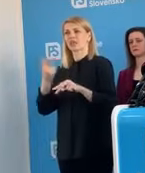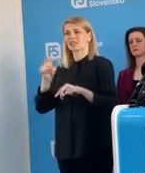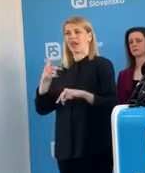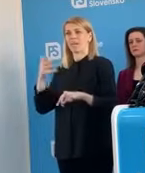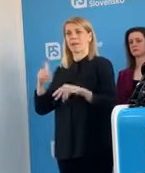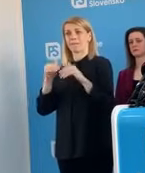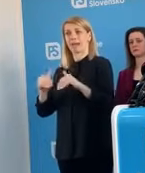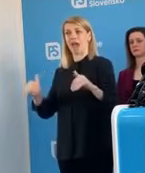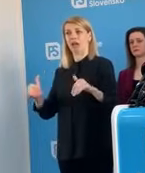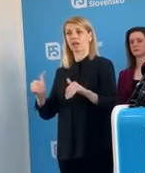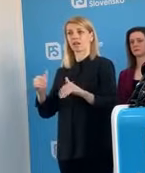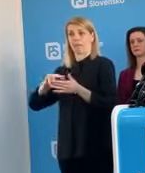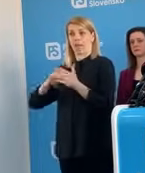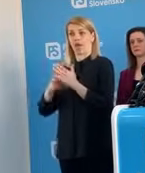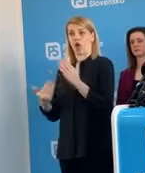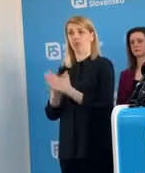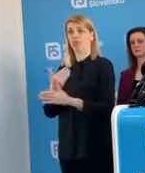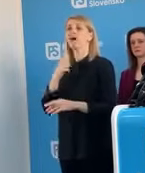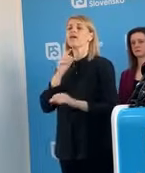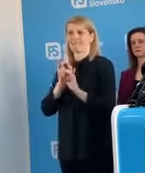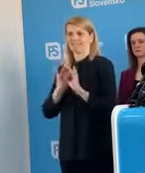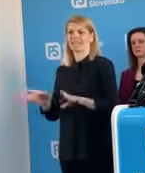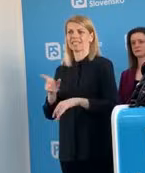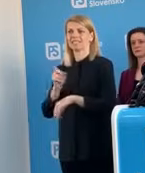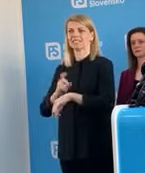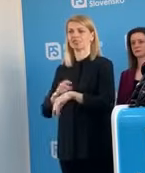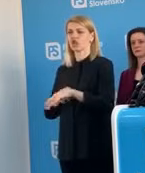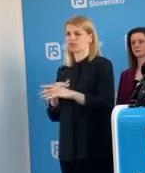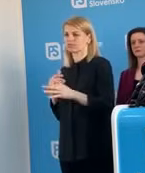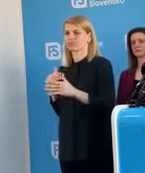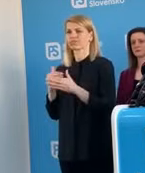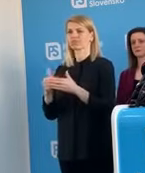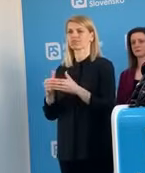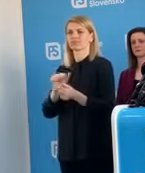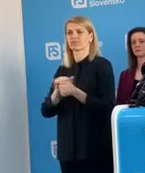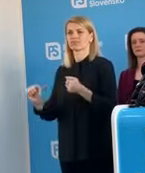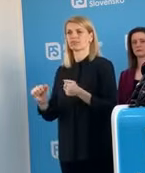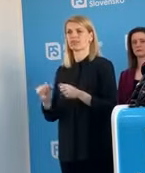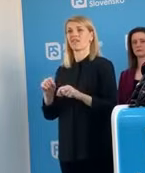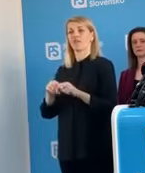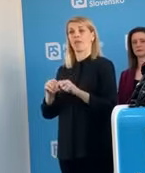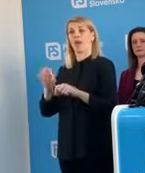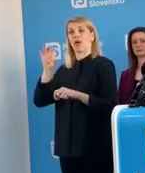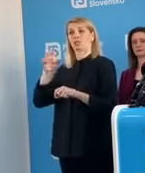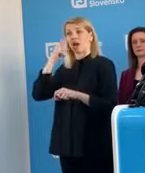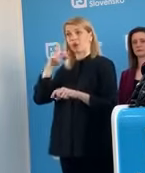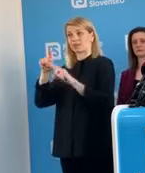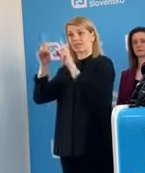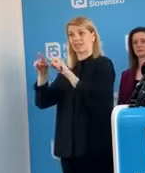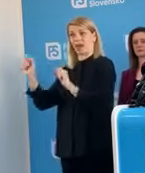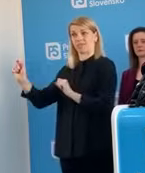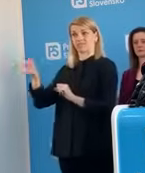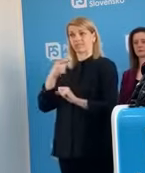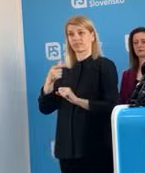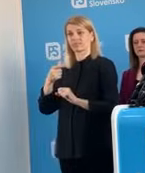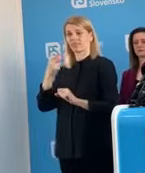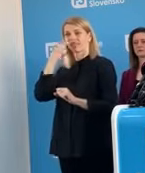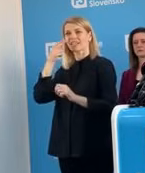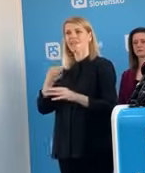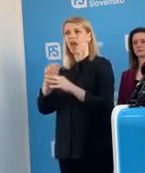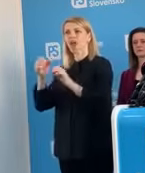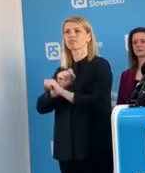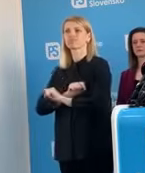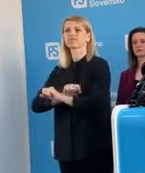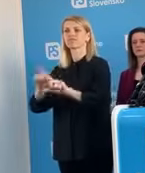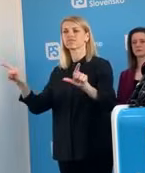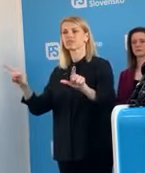3,5 miliardy z plánu obnovy, tak sa to dá. V tých listoch Európskej komisie, z toho, čo preniklo na verejnosť, je jasne